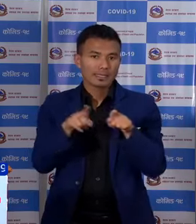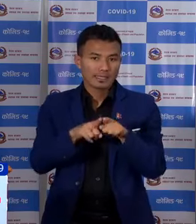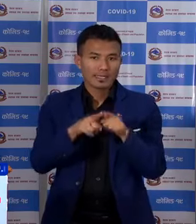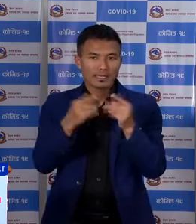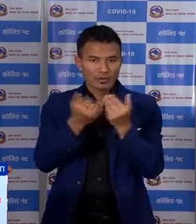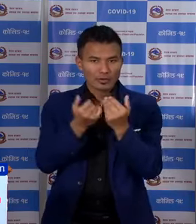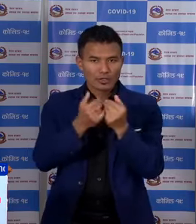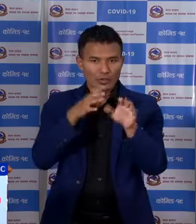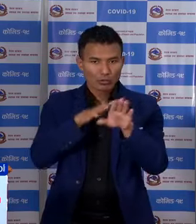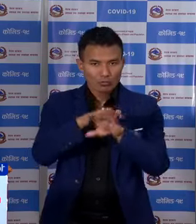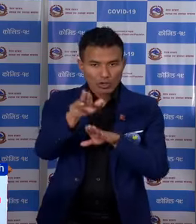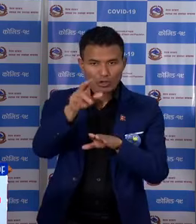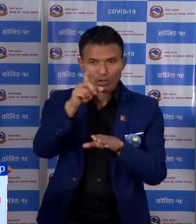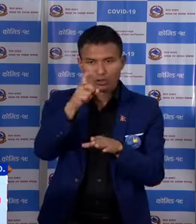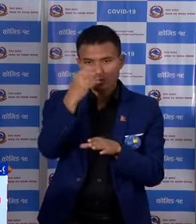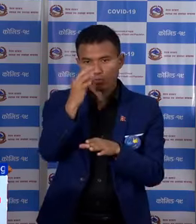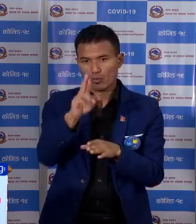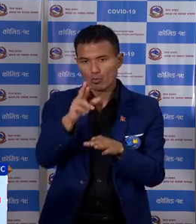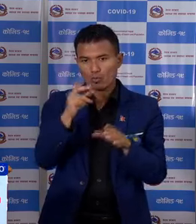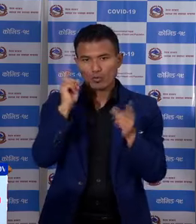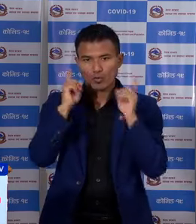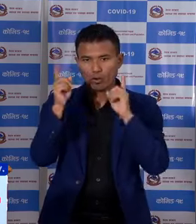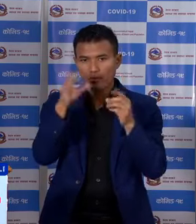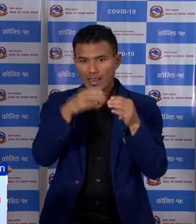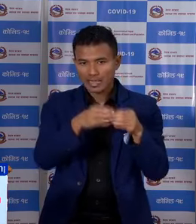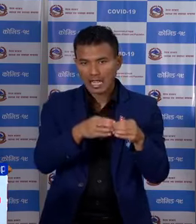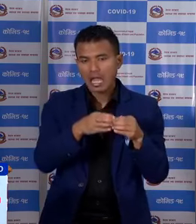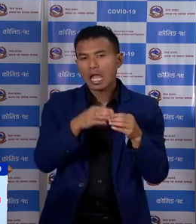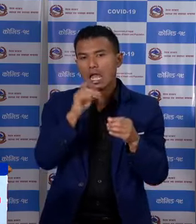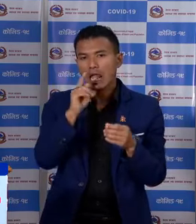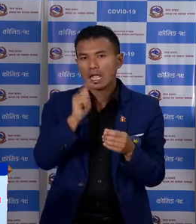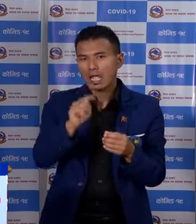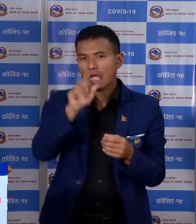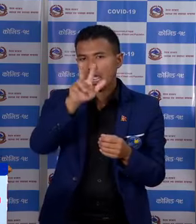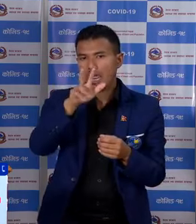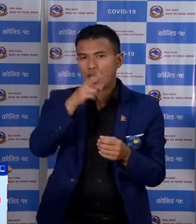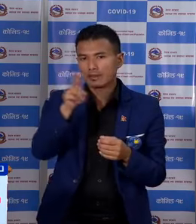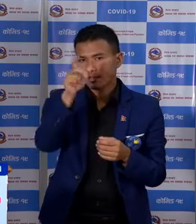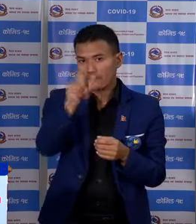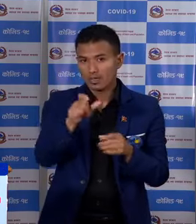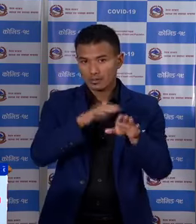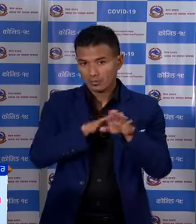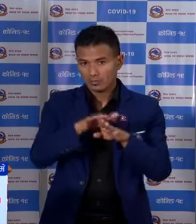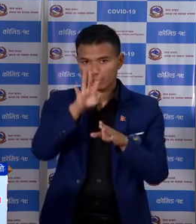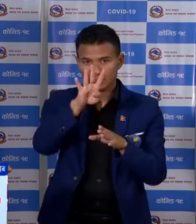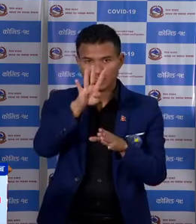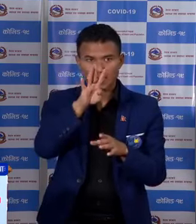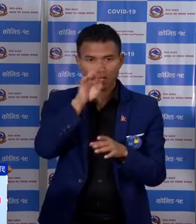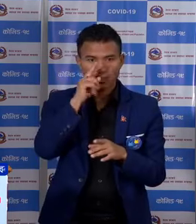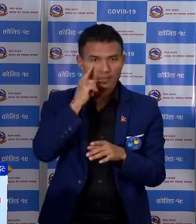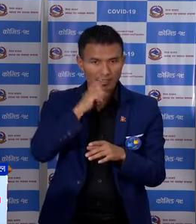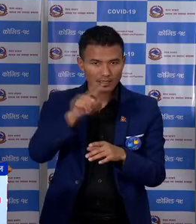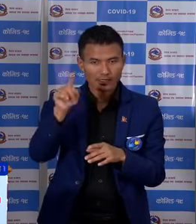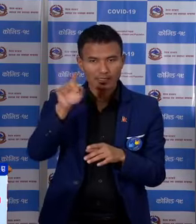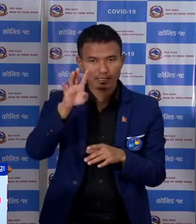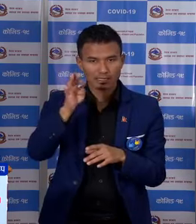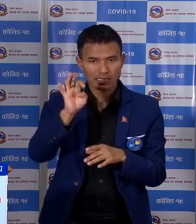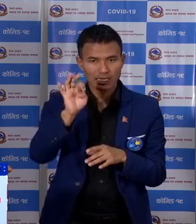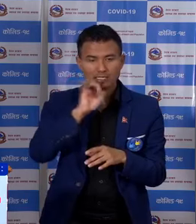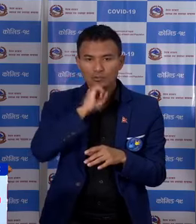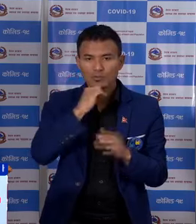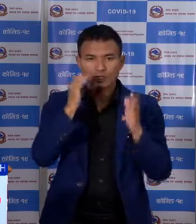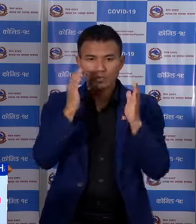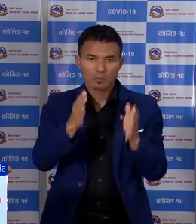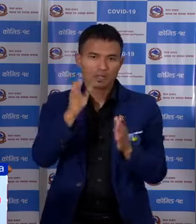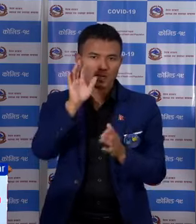12 पचवटा गवर नगरपाली का आठ जाना बेक्तियारू जो 4 देखी 40 पर्ष